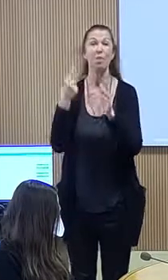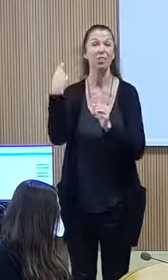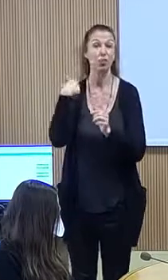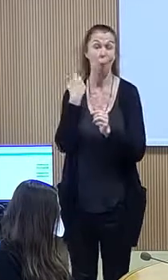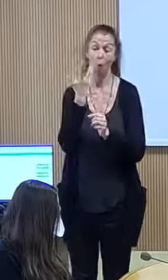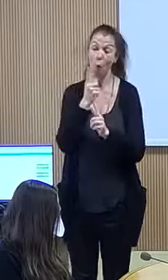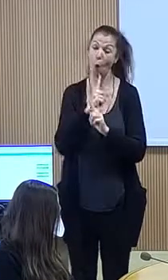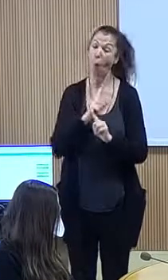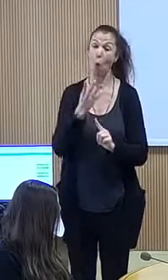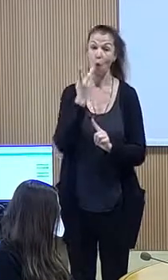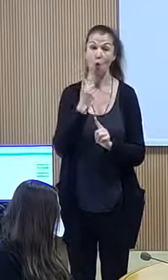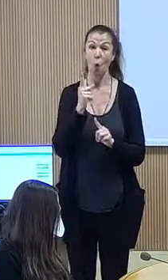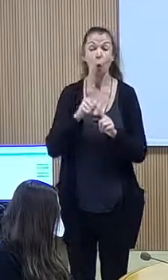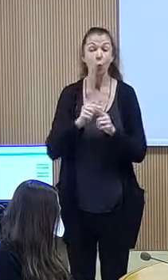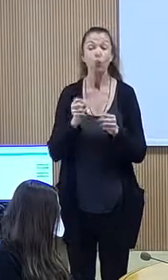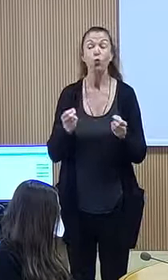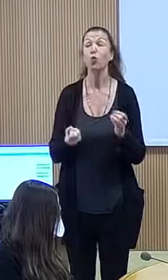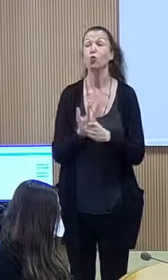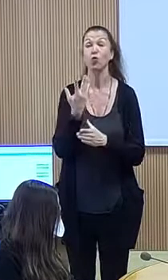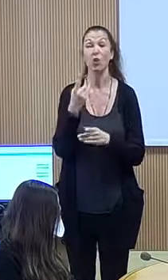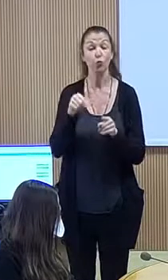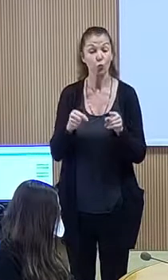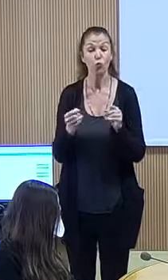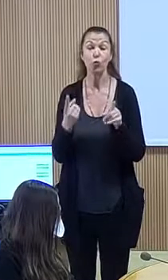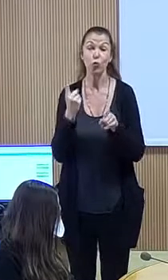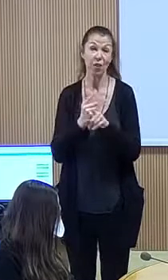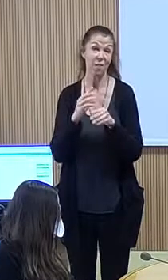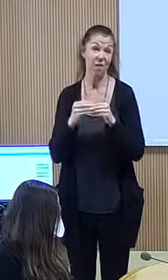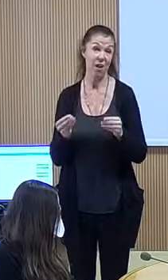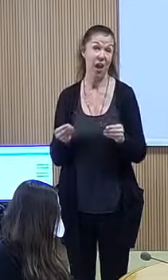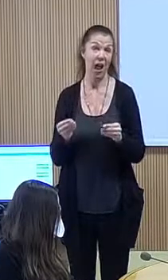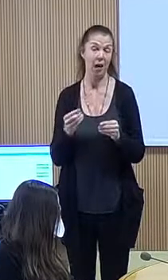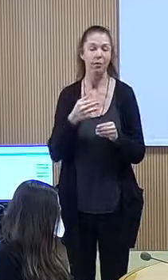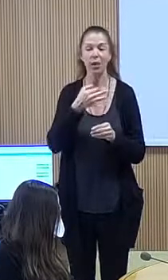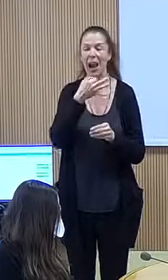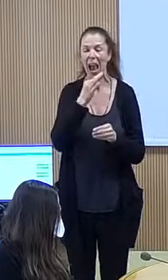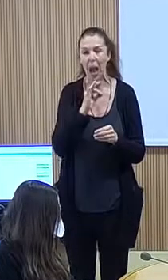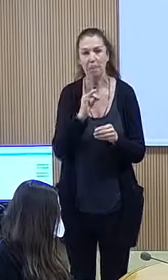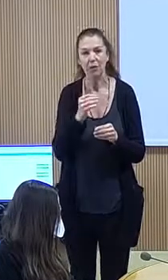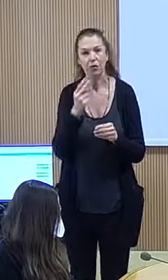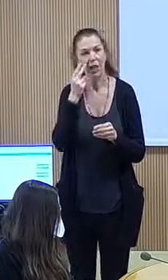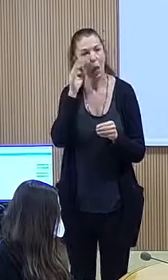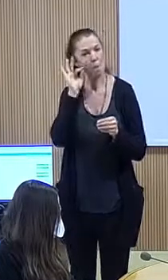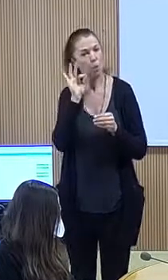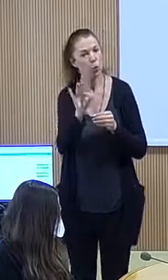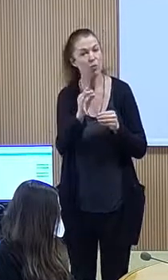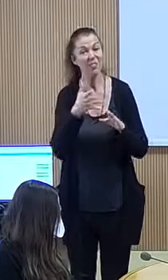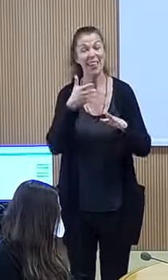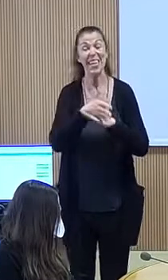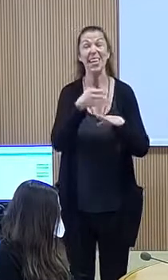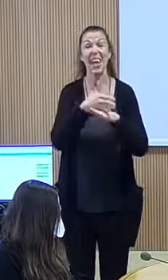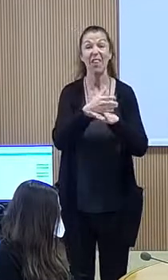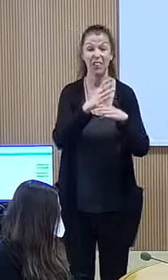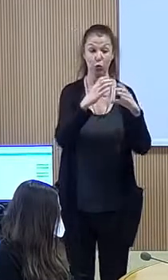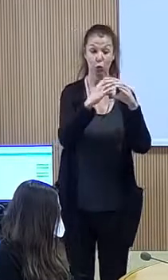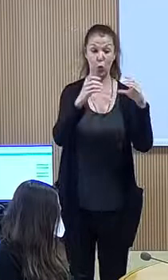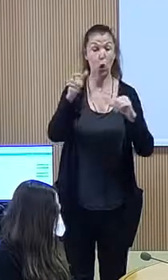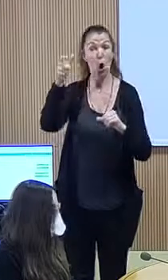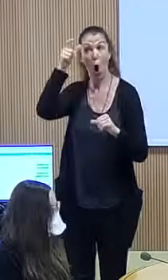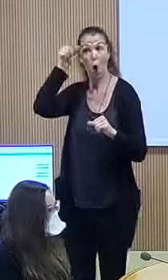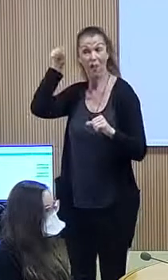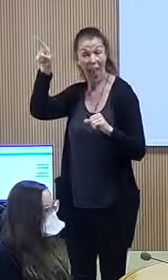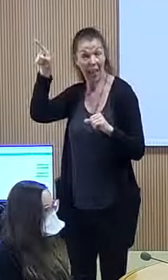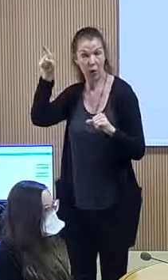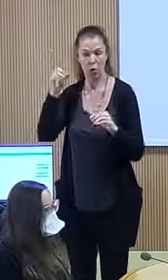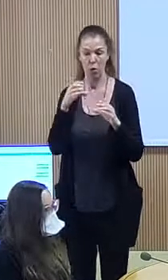successo e questo succederà e quindi la capacità dal punto di vista degli interventi strutturali del governo dal punto di vista degli interventi